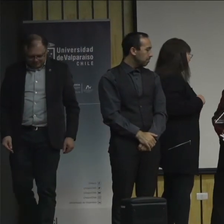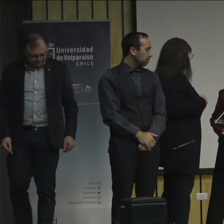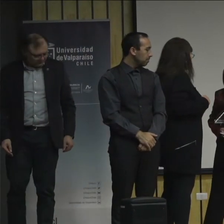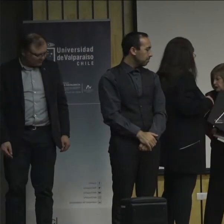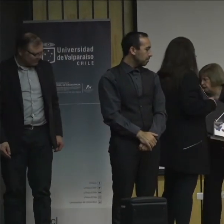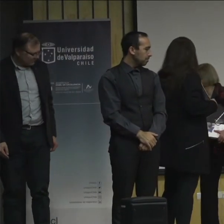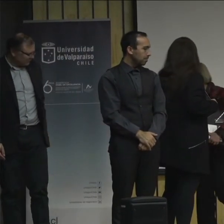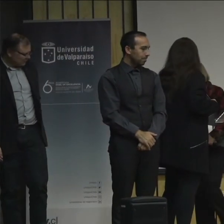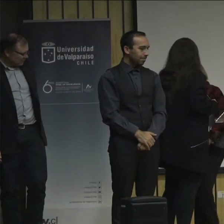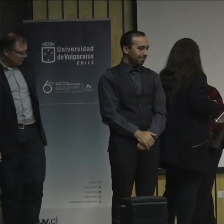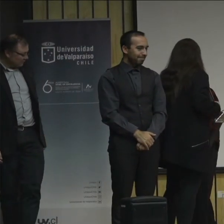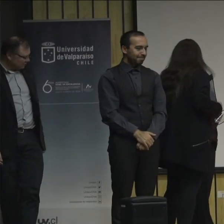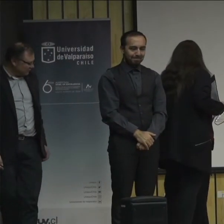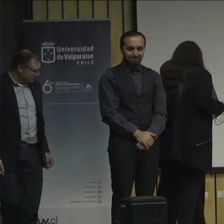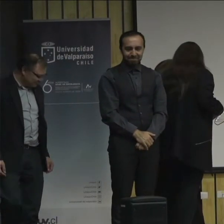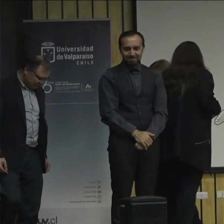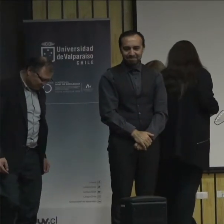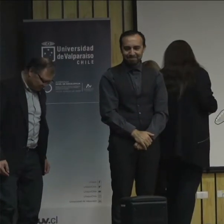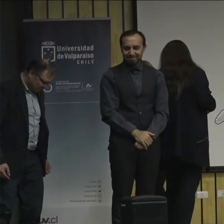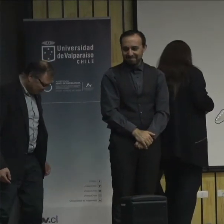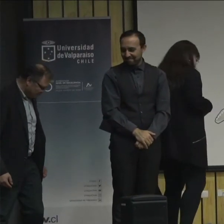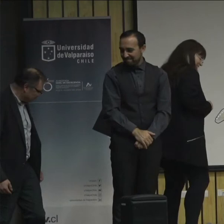en la bolsita